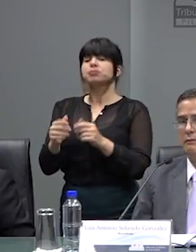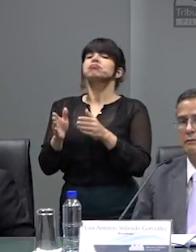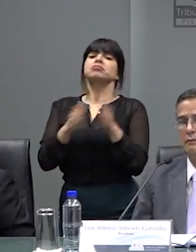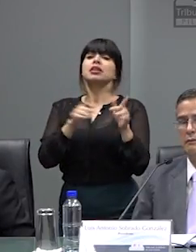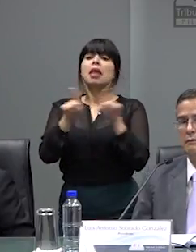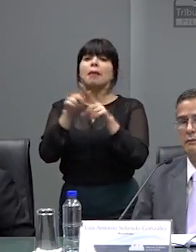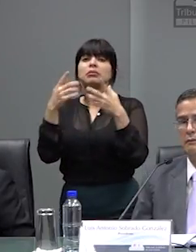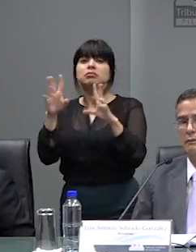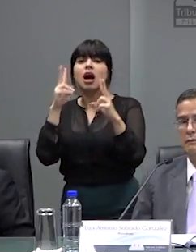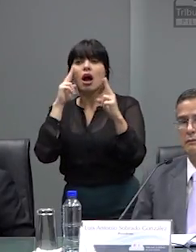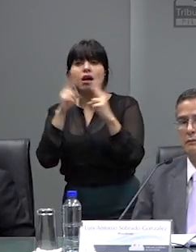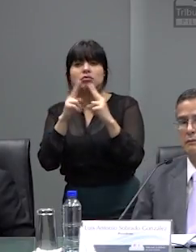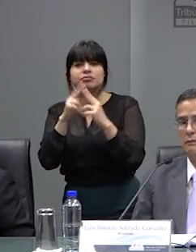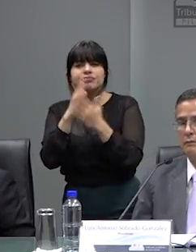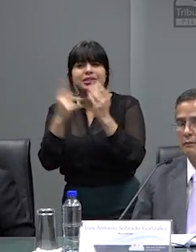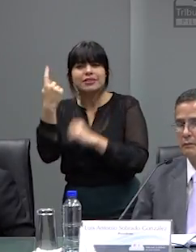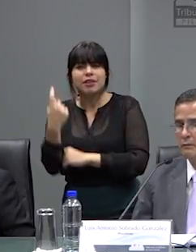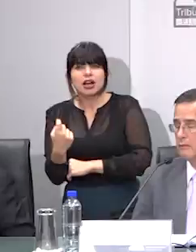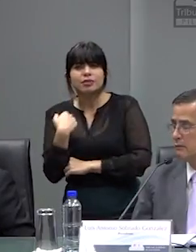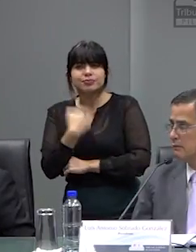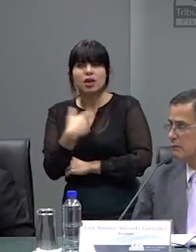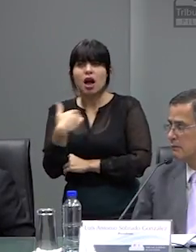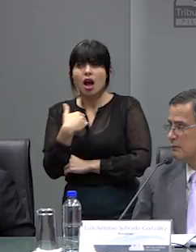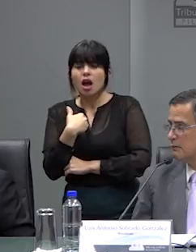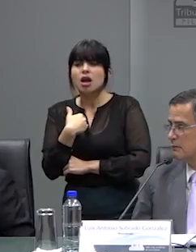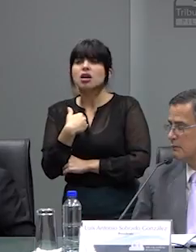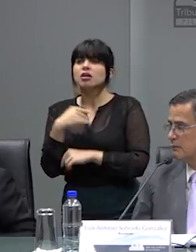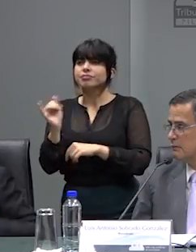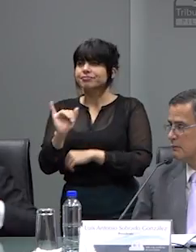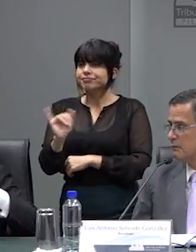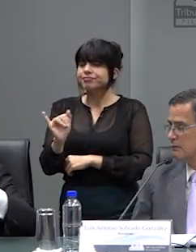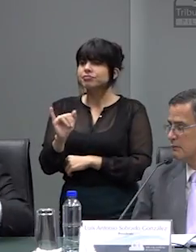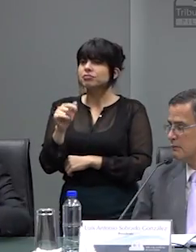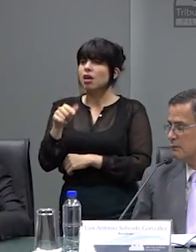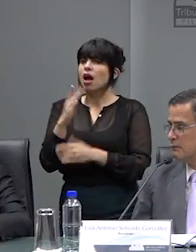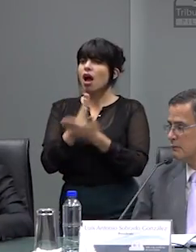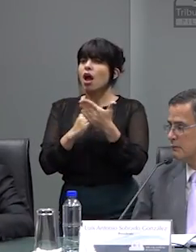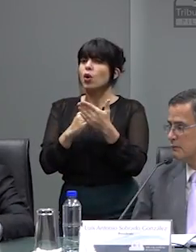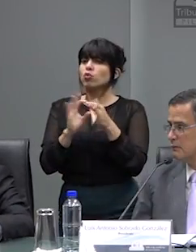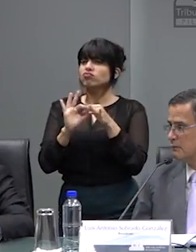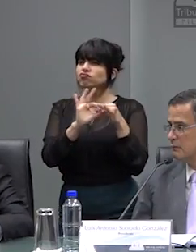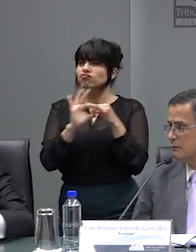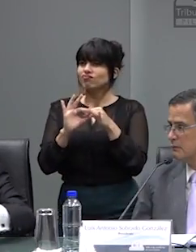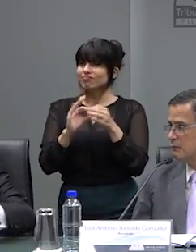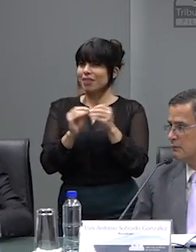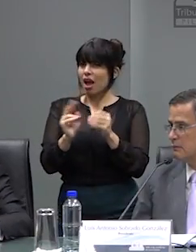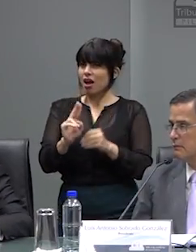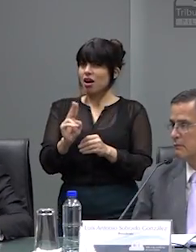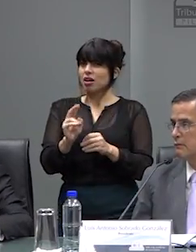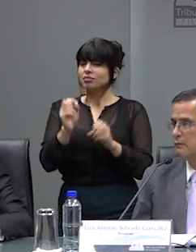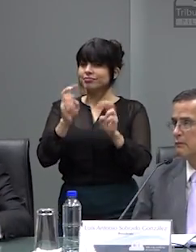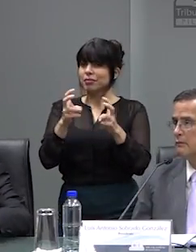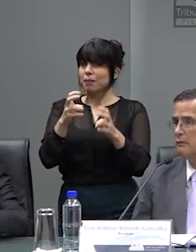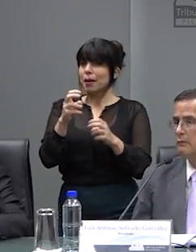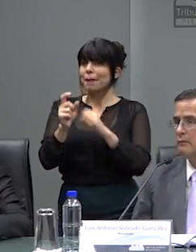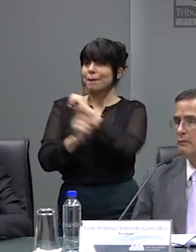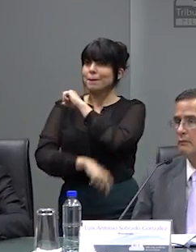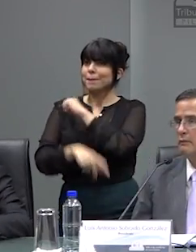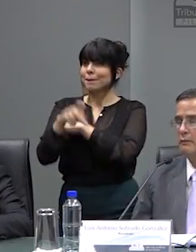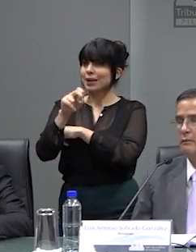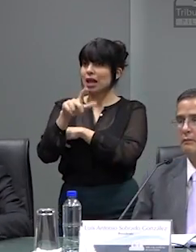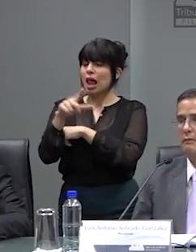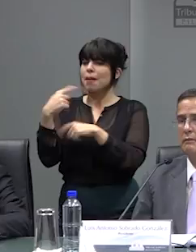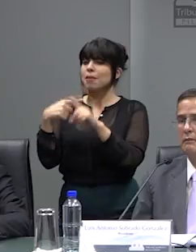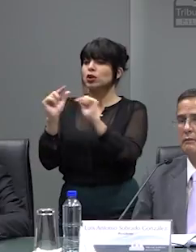conocimos por lo menos algunas necesidades que nosotros tenemos que también tienen alguna vinculación inmediata con la materia penal y con el